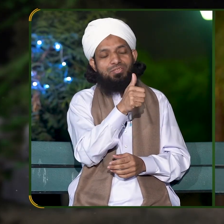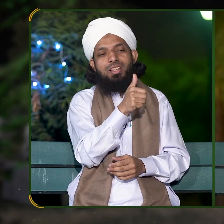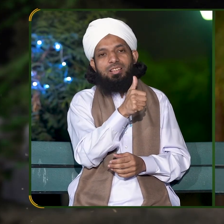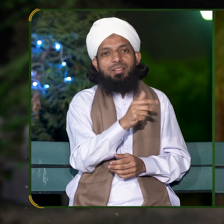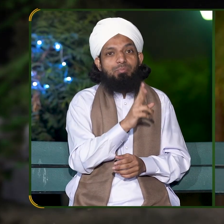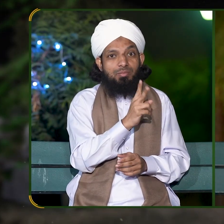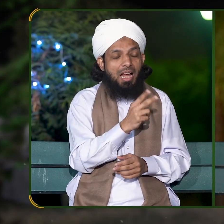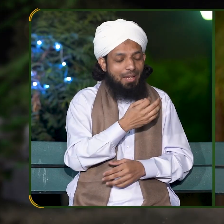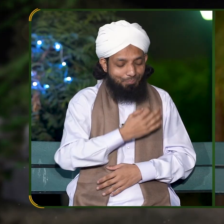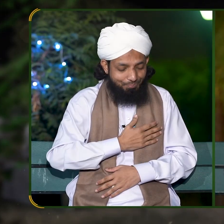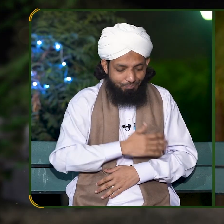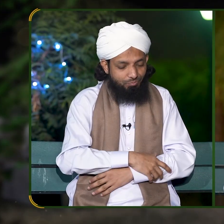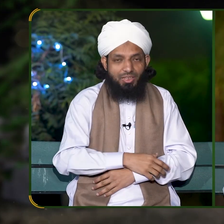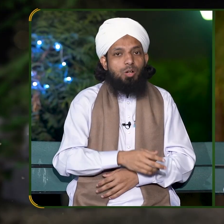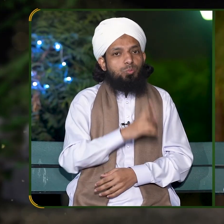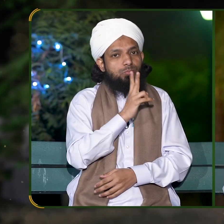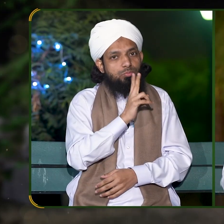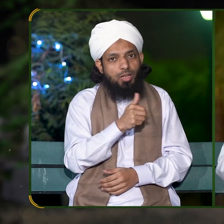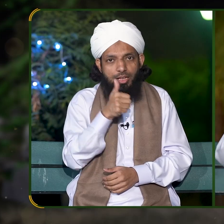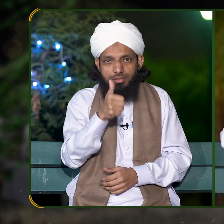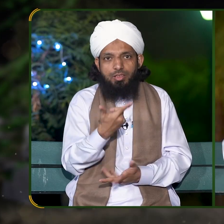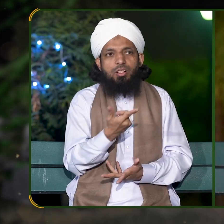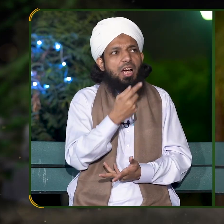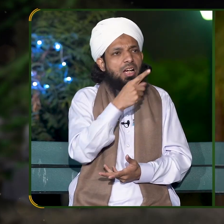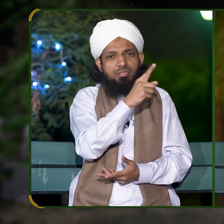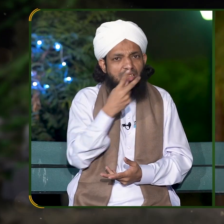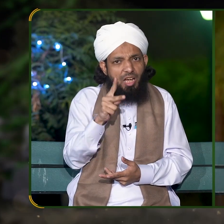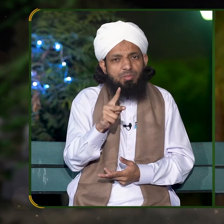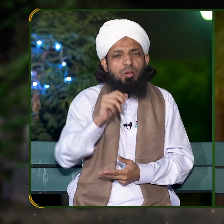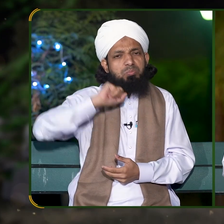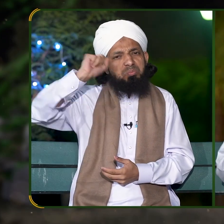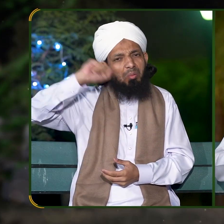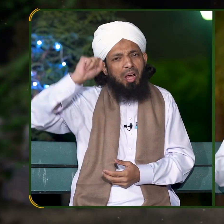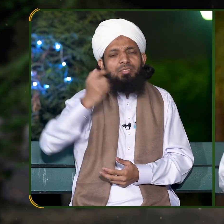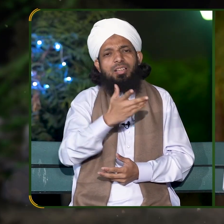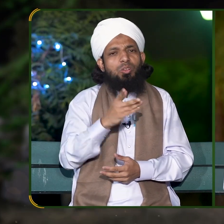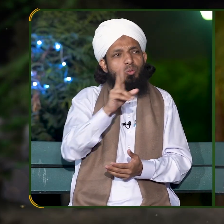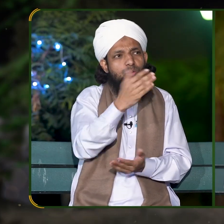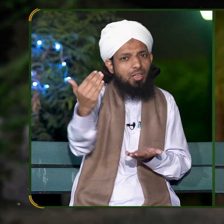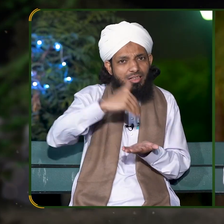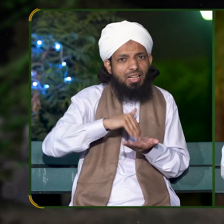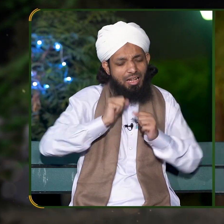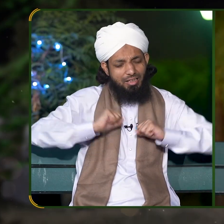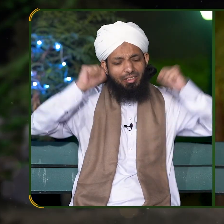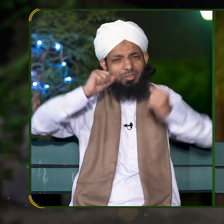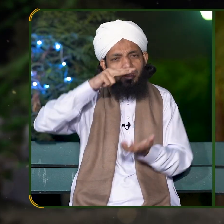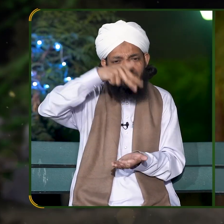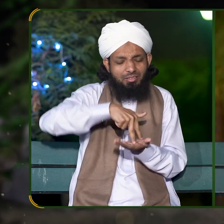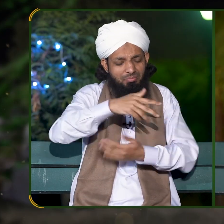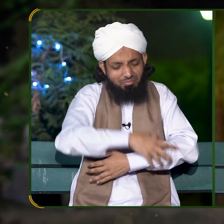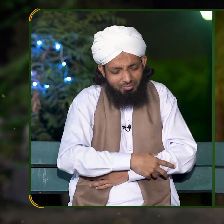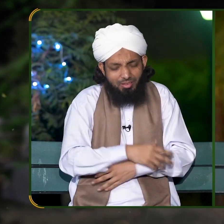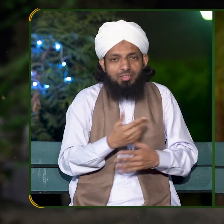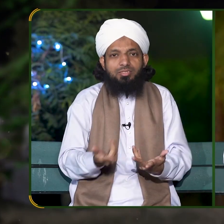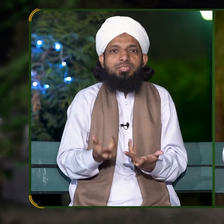اس کی عزت بھی کرتے ہیں، واہ واہ بھی کرتے ہیں، اس کے نام کے نعرے بھی لگاتے ہیں، اس کے آنے پر کھڑے بھی ہو جاتے ہیں، کبھی ہاتھ بھی باندھ لیتے